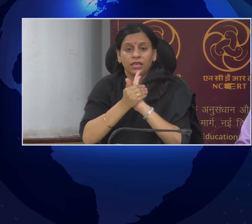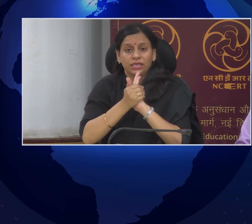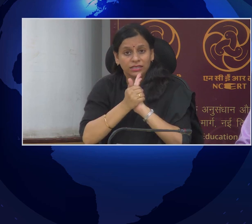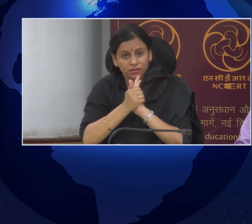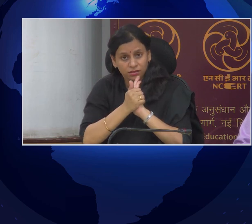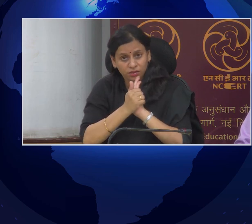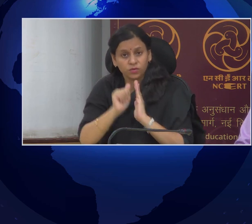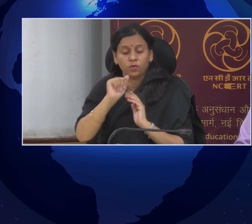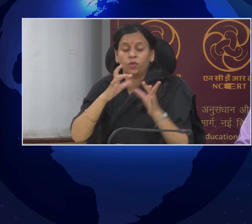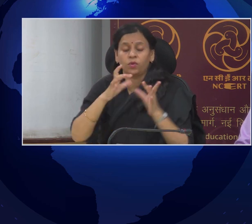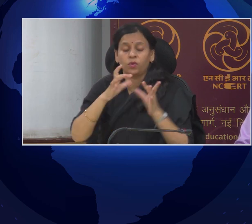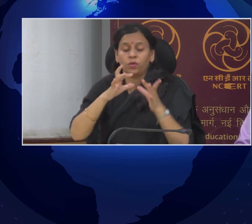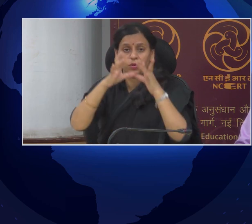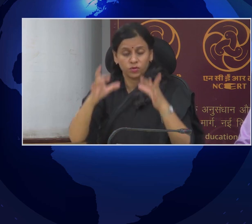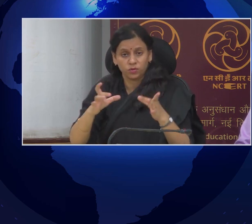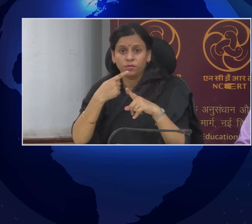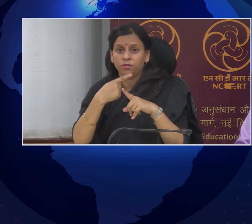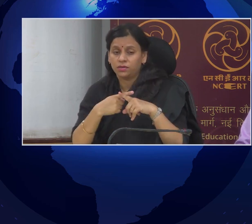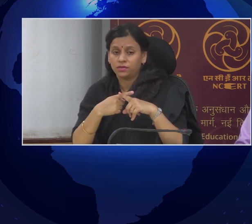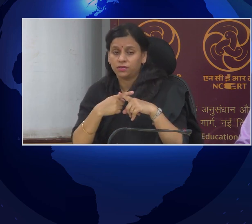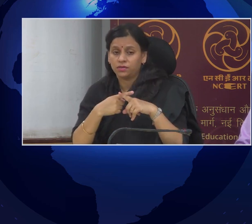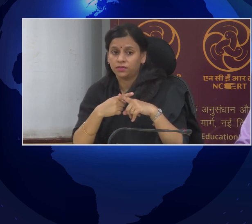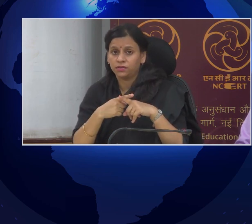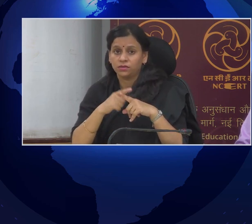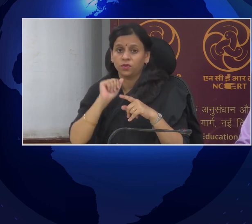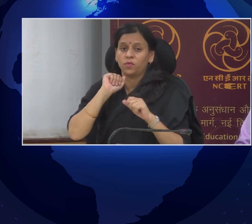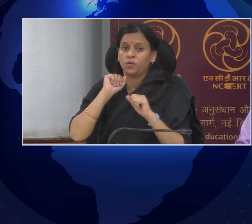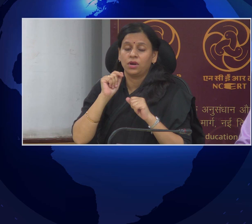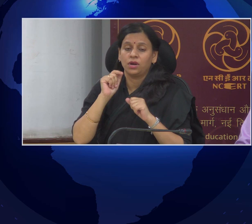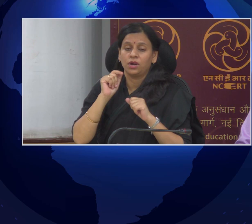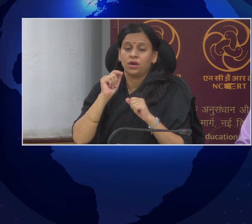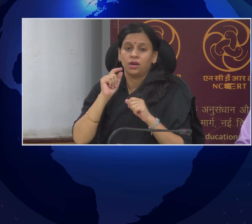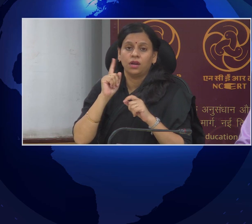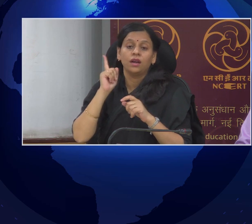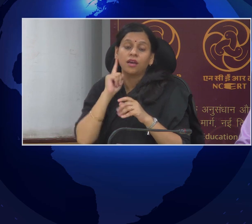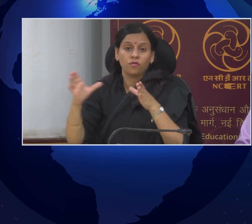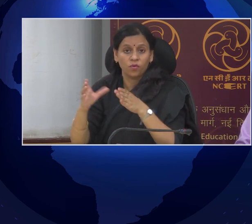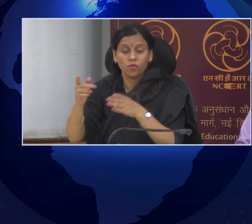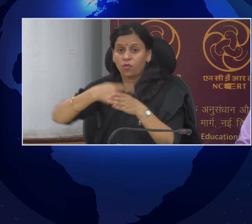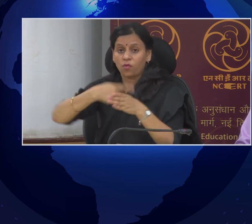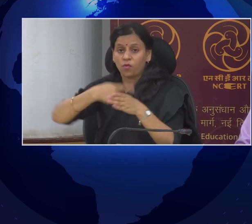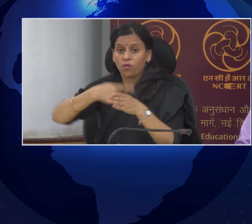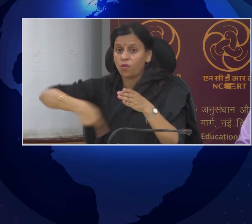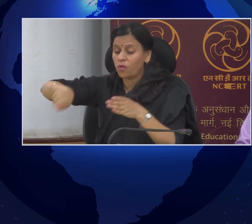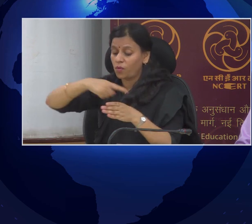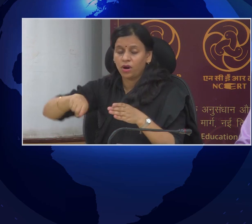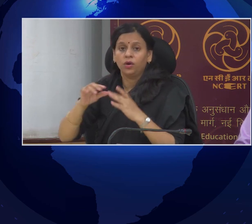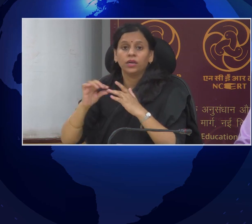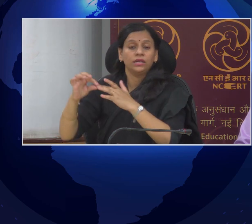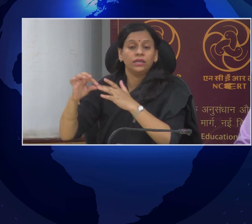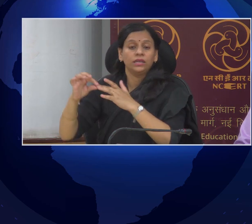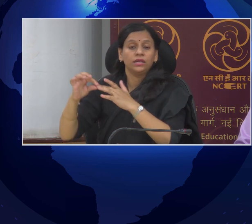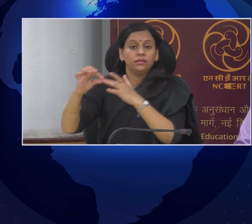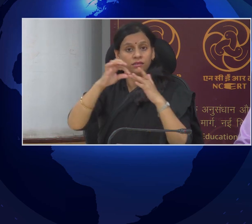टू फर्दर इंश्योर एम्प्लॉयबिलिटी स्किल्स टू द डेफ एंड हार्ड ऑफ हियरिंग कम्युनिटी। तो हम लोग उनके लिए एक कस्टमाइज